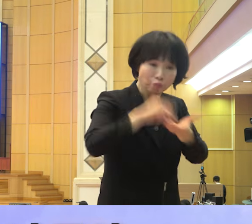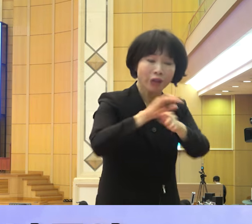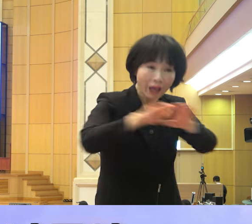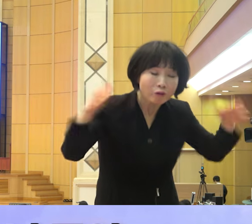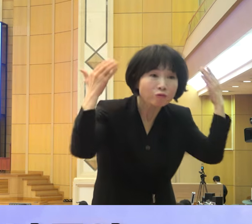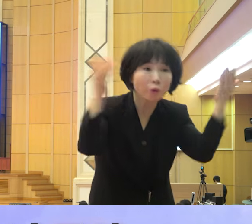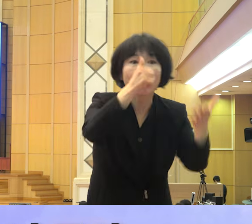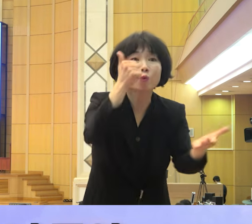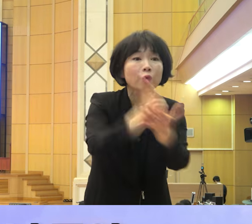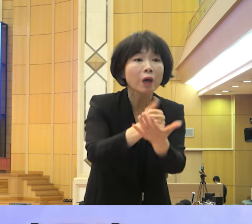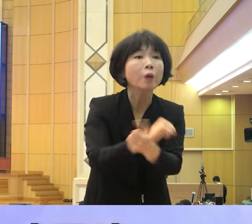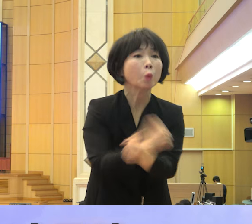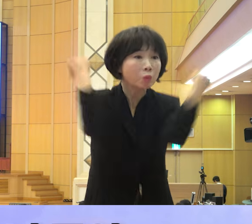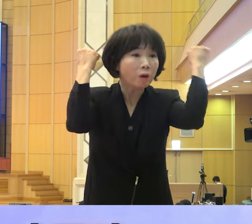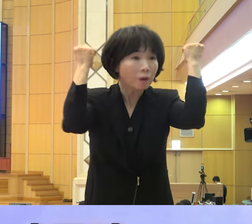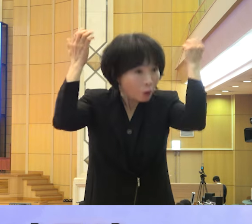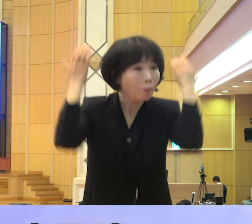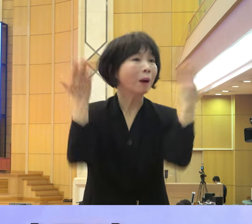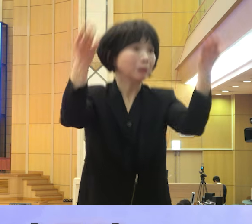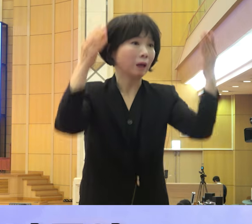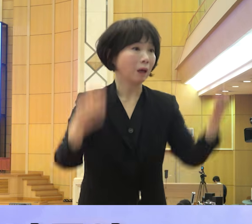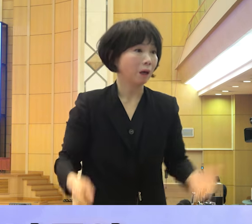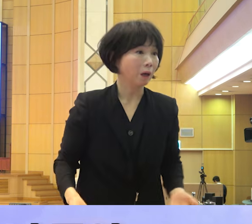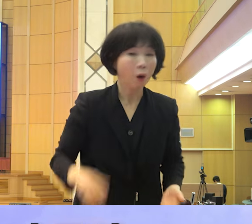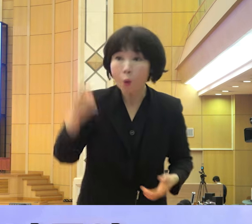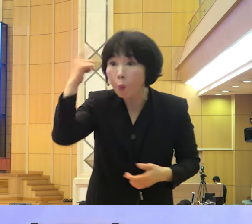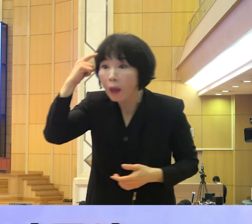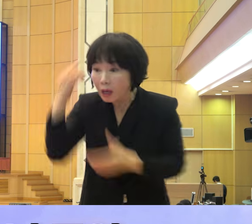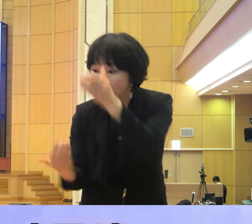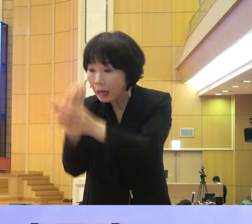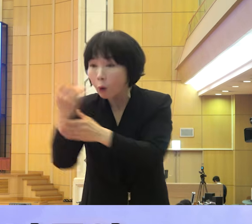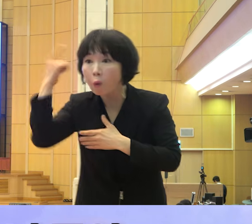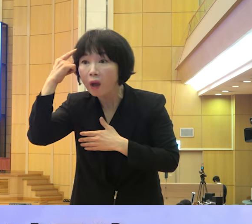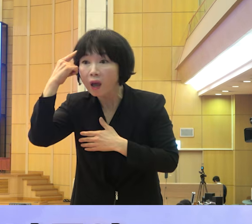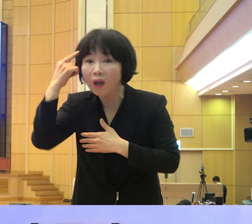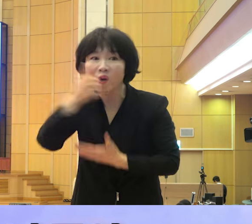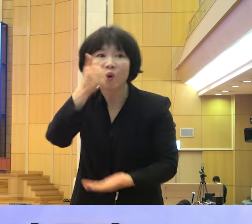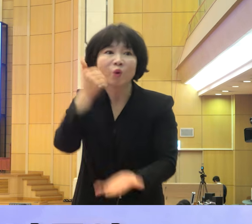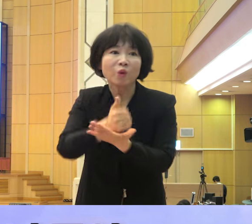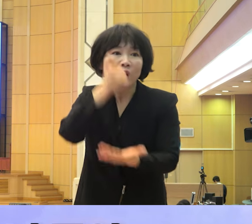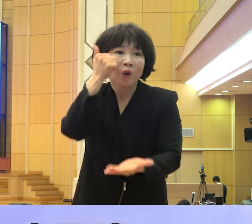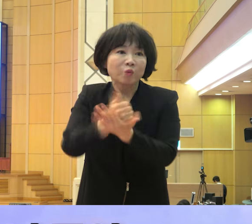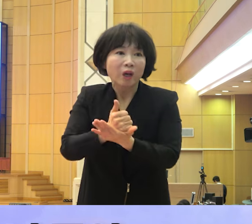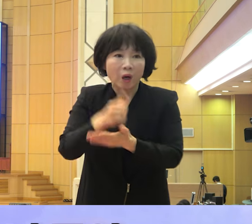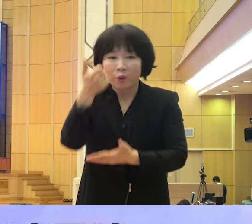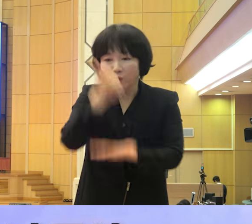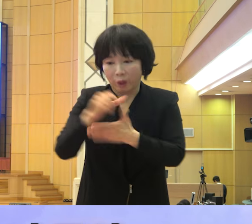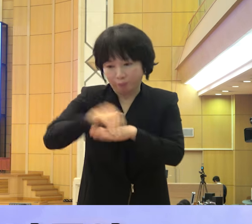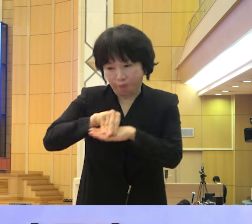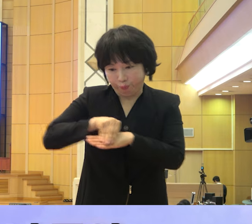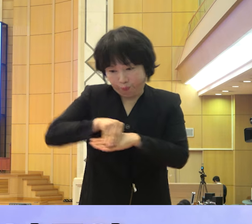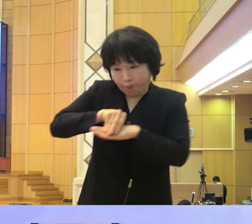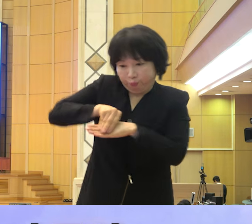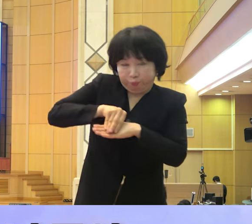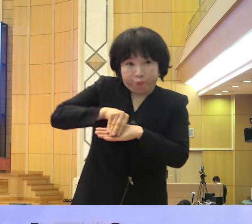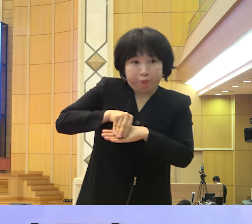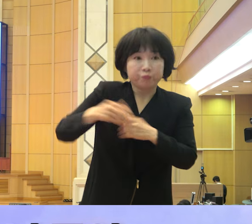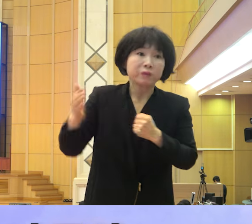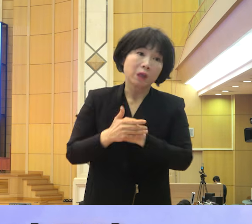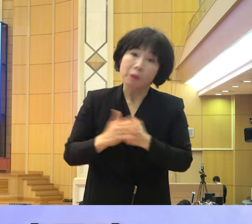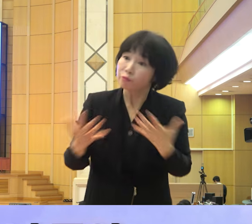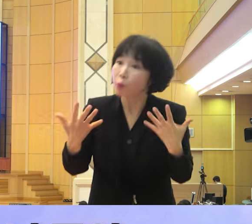원인은 죄가 나한테 붙어 있어서 그런 거예요. 요한복음 5장 15절에 보니까 그